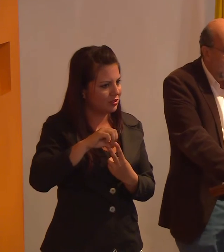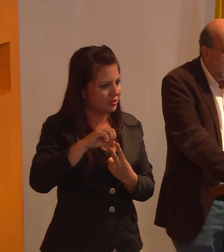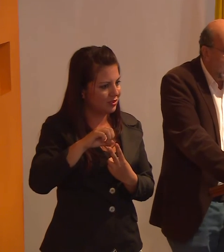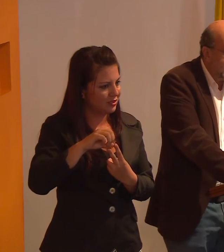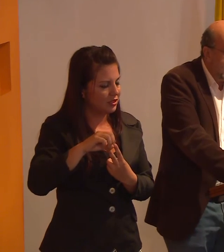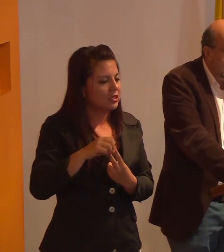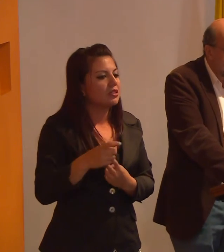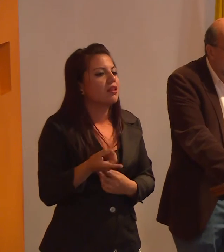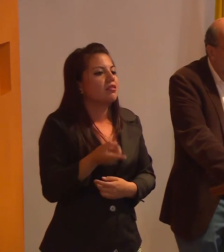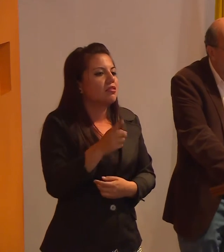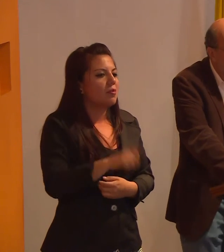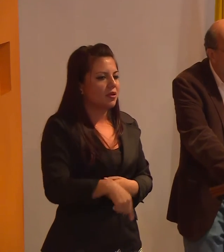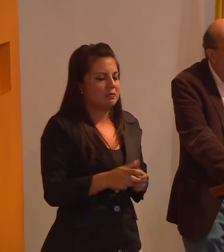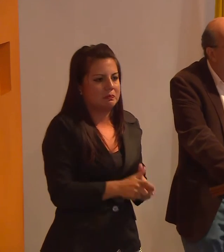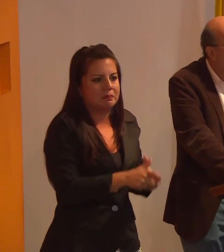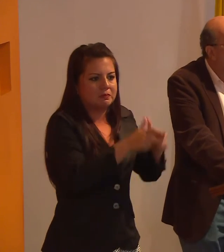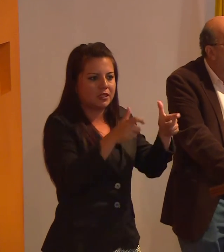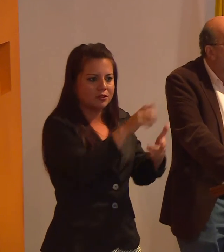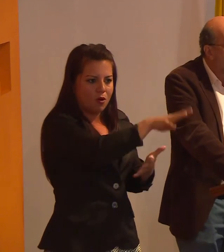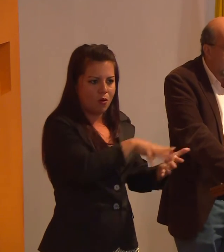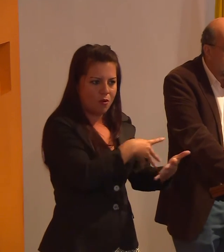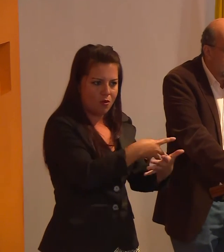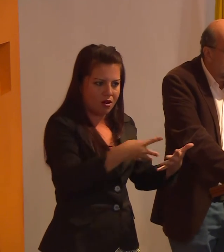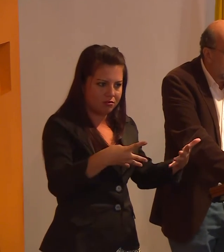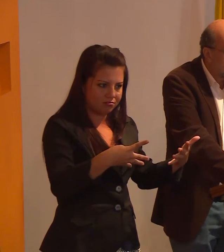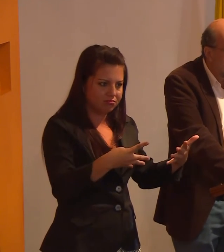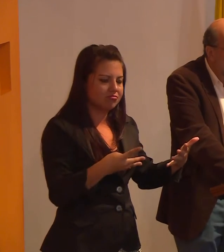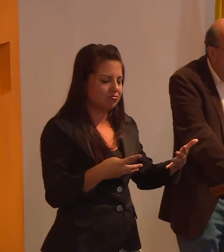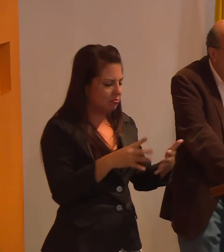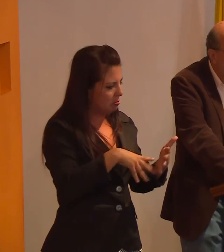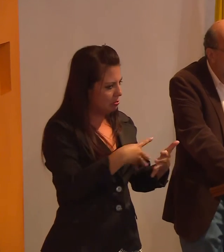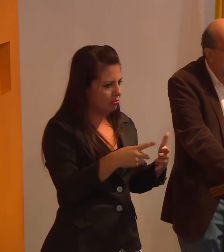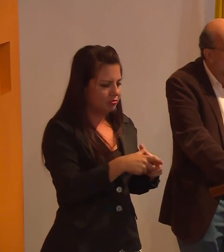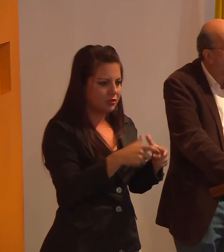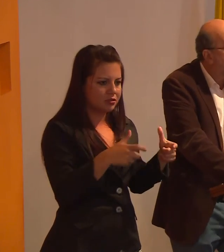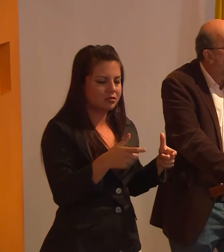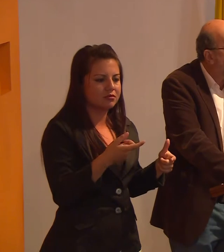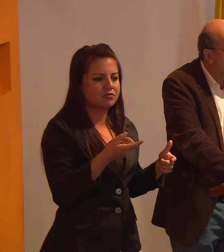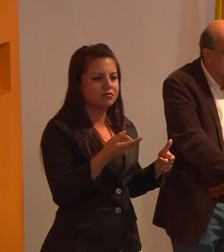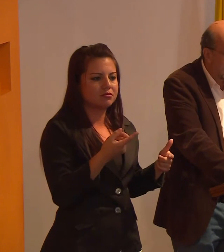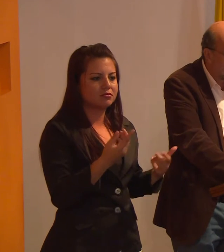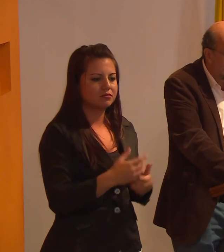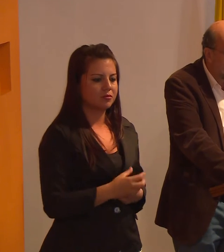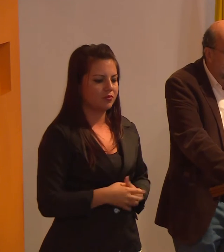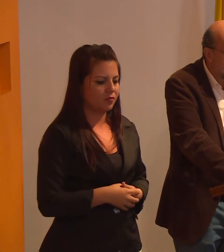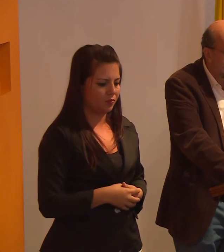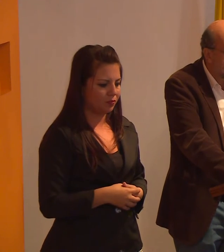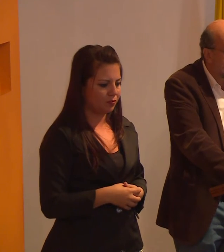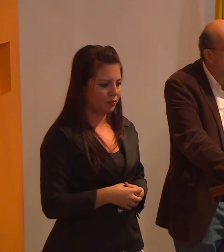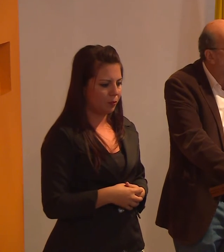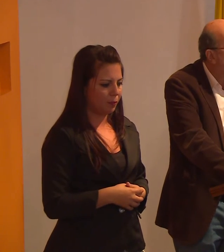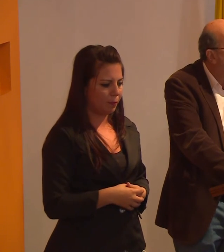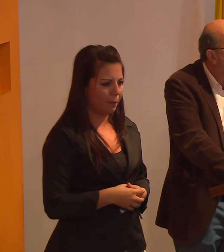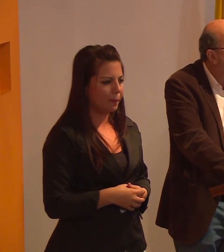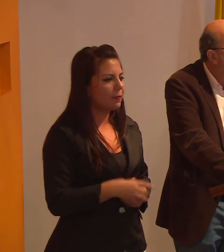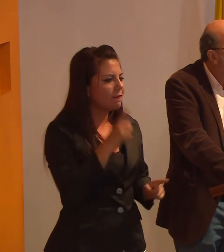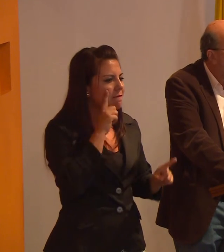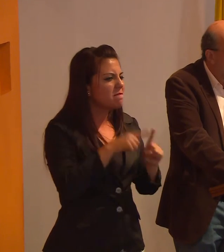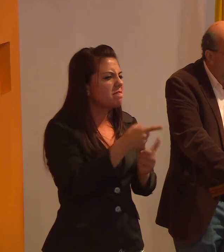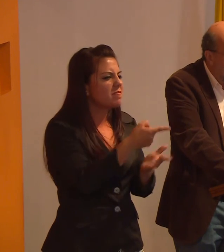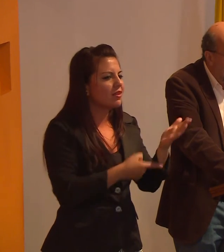incrementamos la asignación horaria y la vinculación continua para el desarrollo de